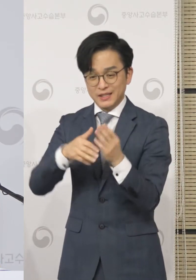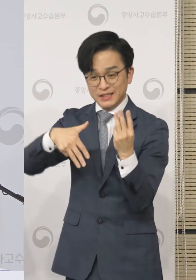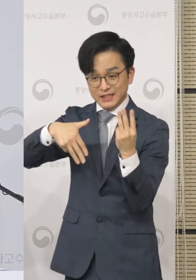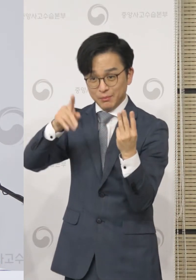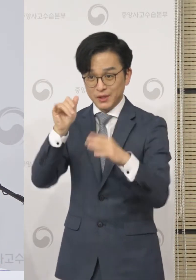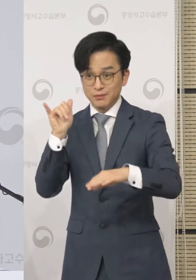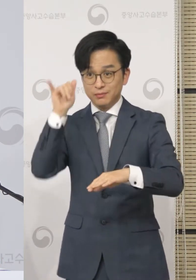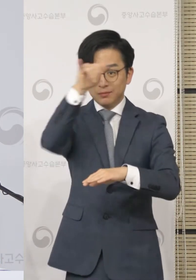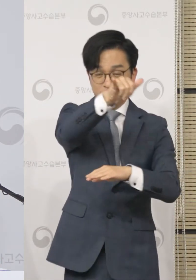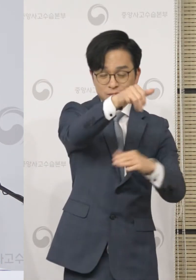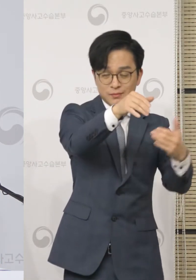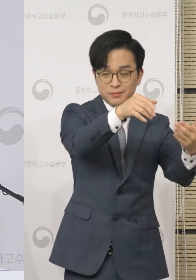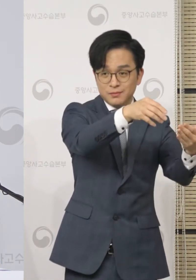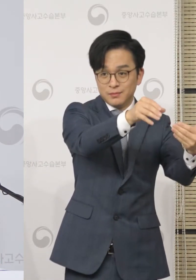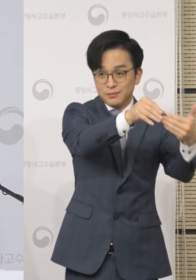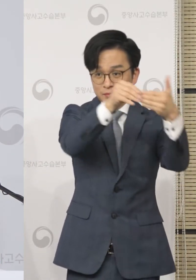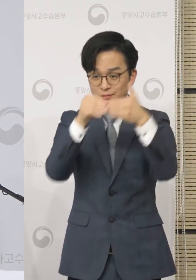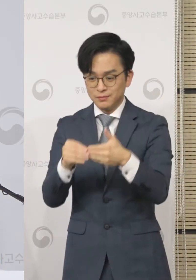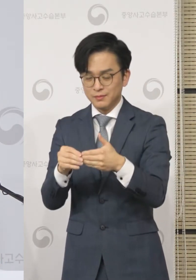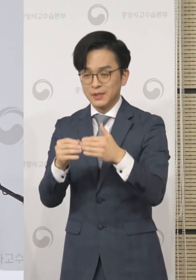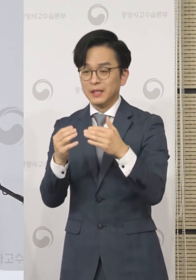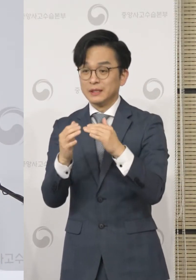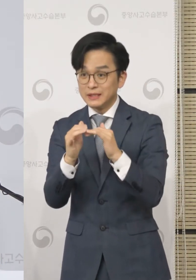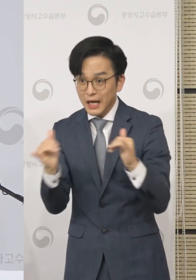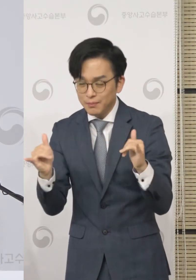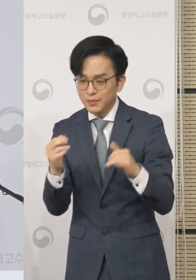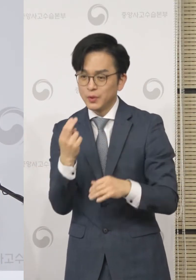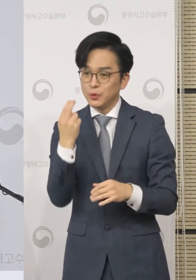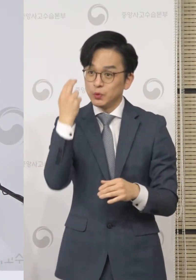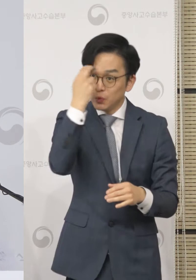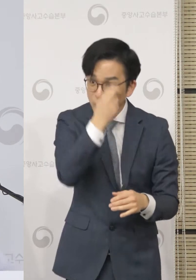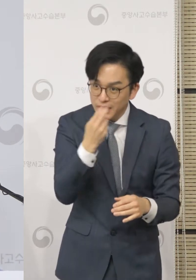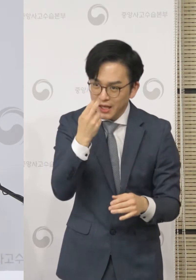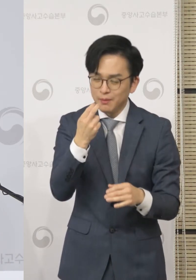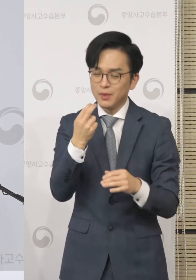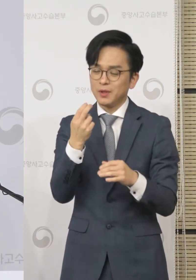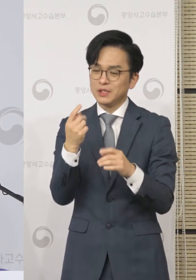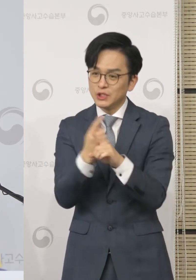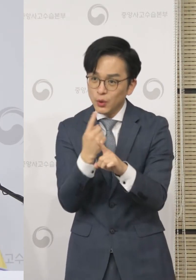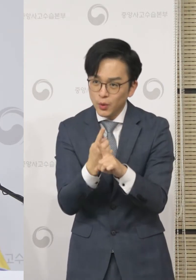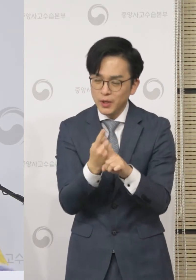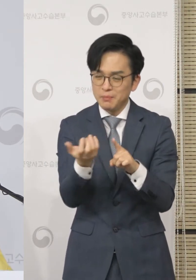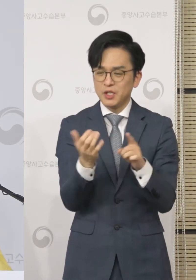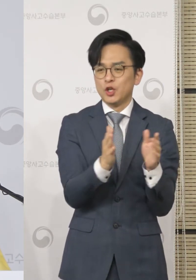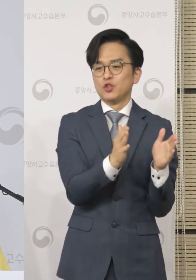임시항공편 교민들과 그 가족들에 대해 만전의 준비를 다할 계획입니다.